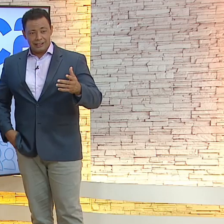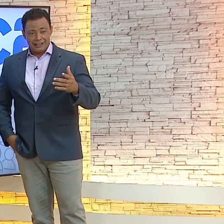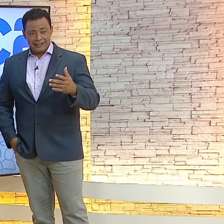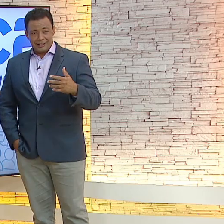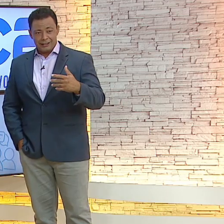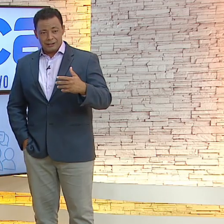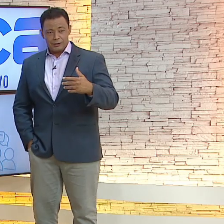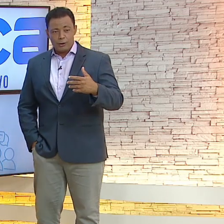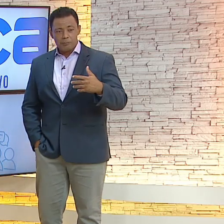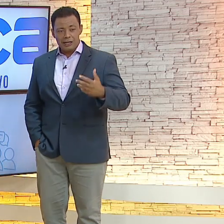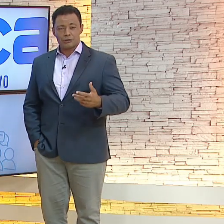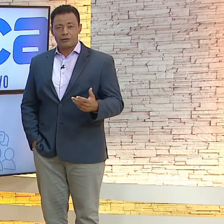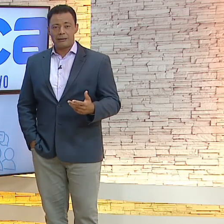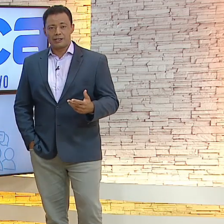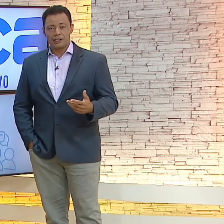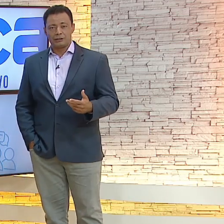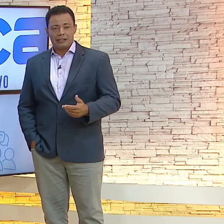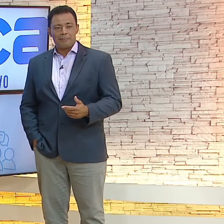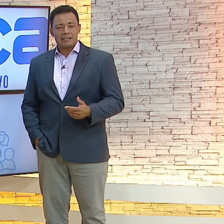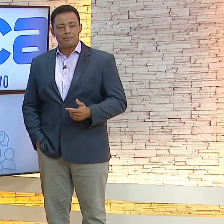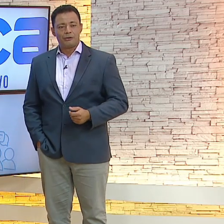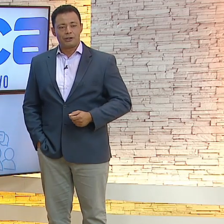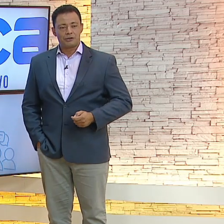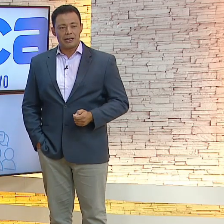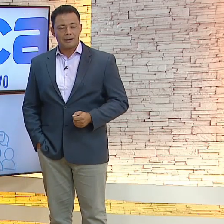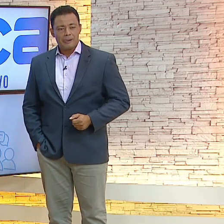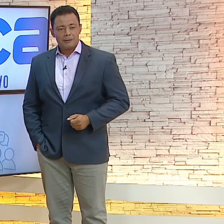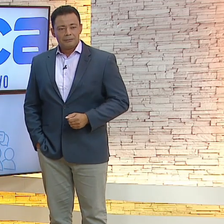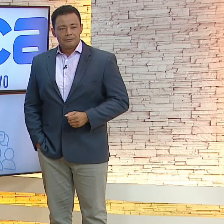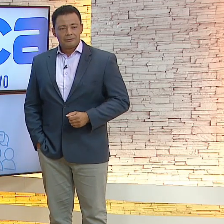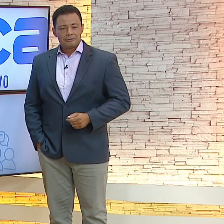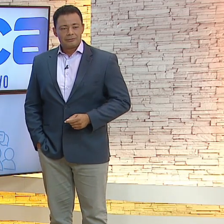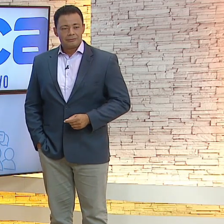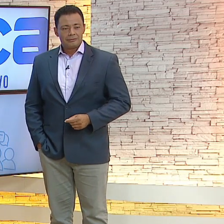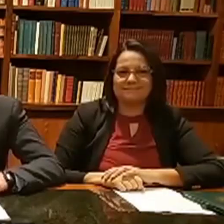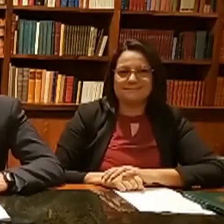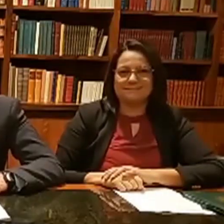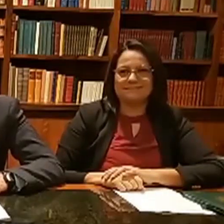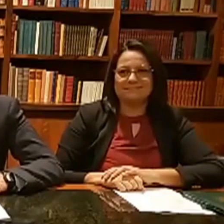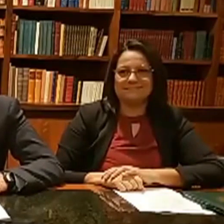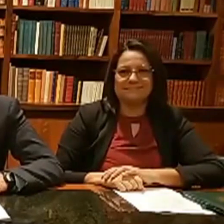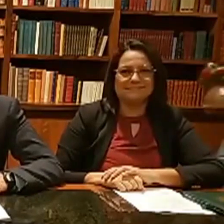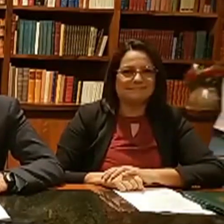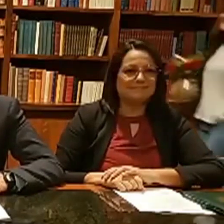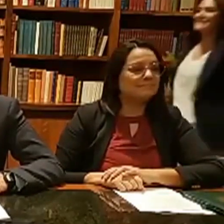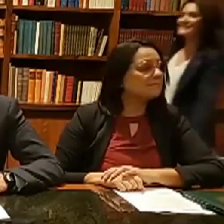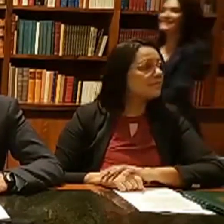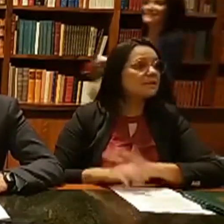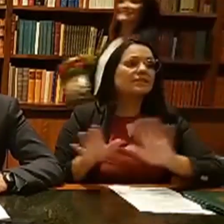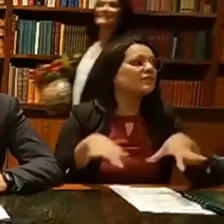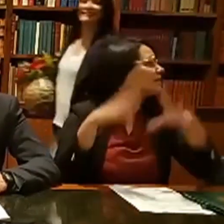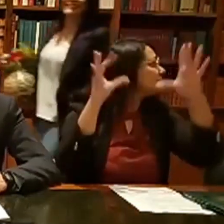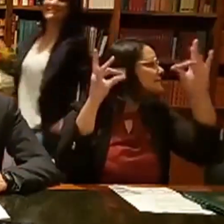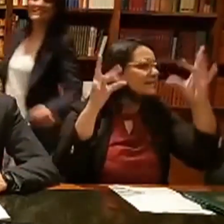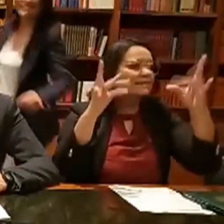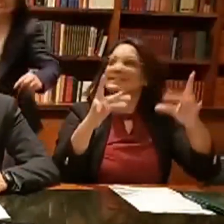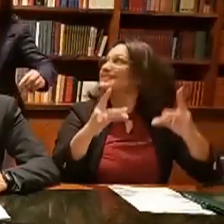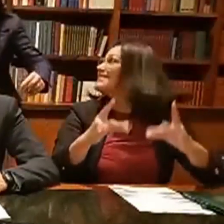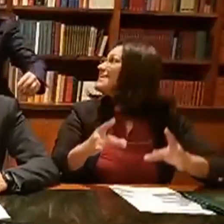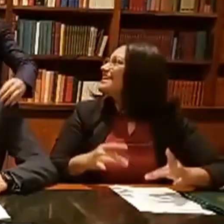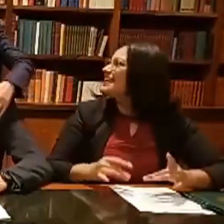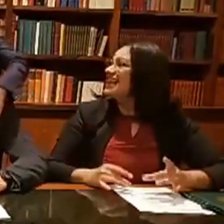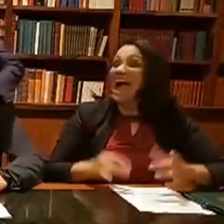é romântico neme diretora da presidente o vídeo aí vem não vou entrar em detalhes daí pra